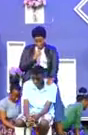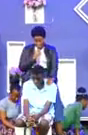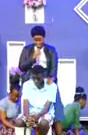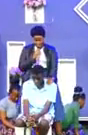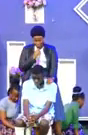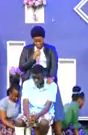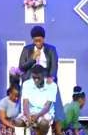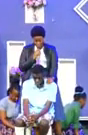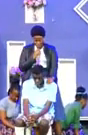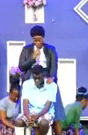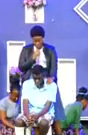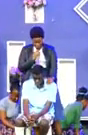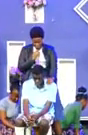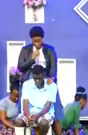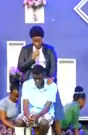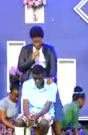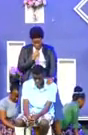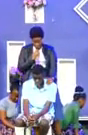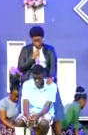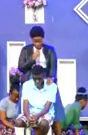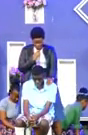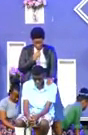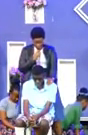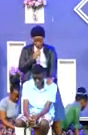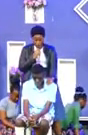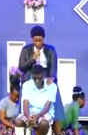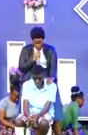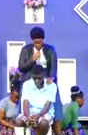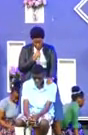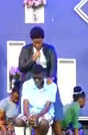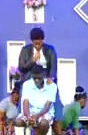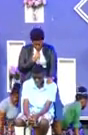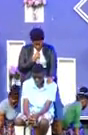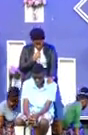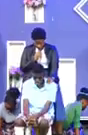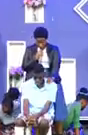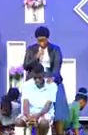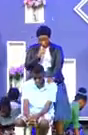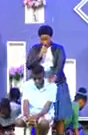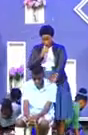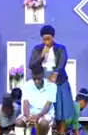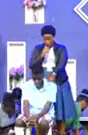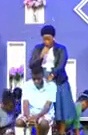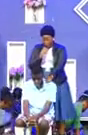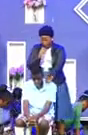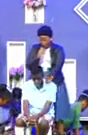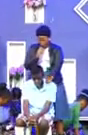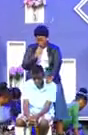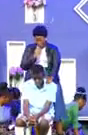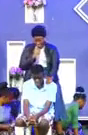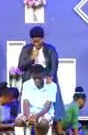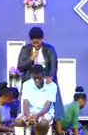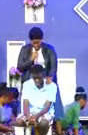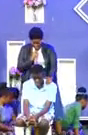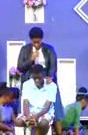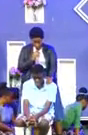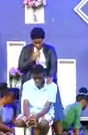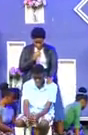newankubadde nga batambulira mu kiwonvu eky'ekisiikirize eky'olumbe, tukoba